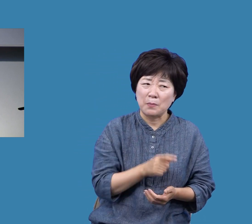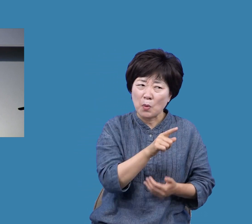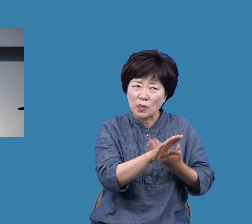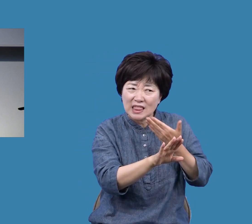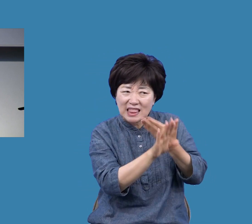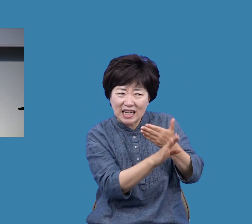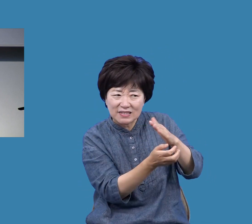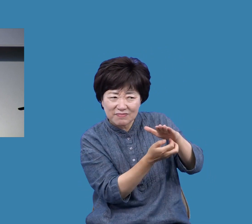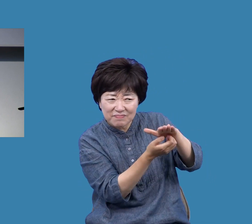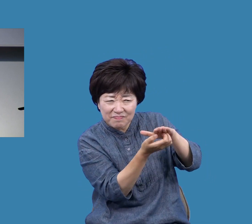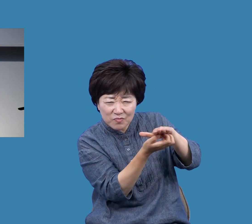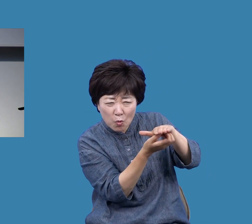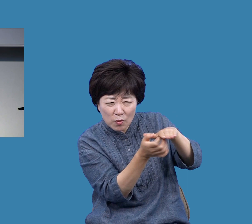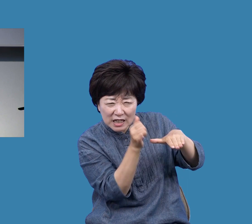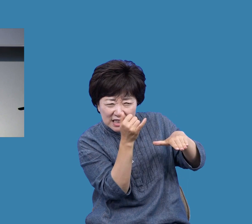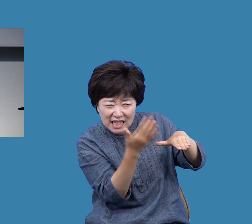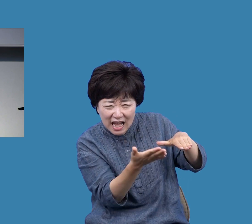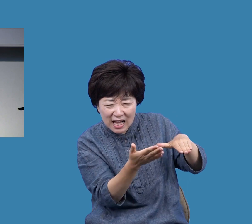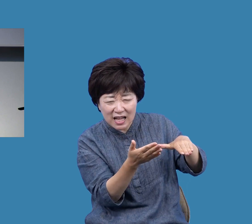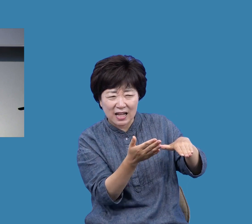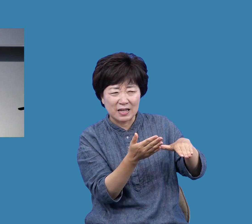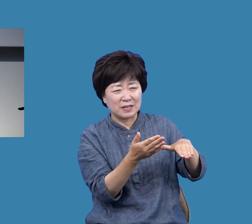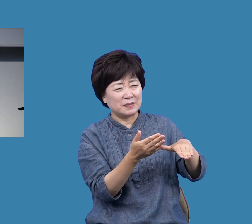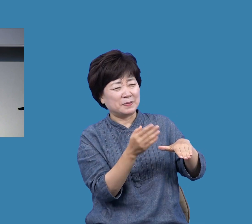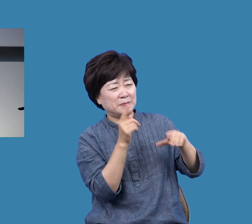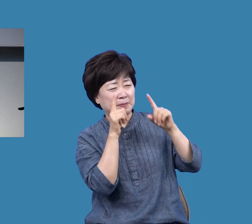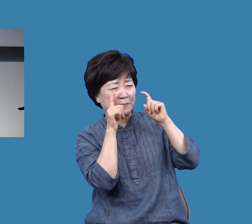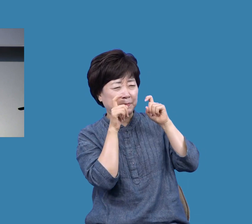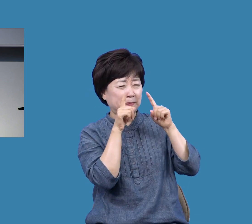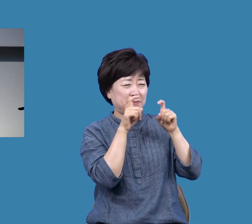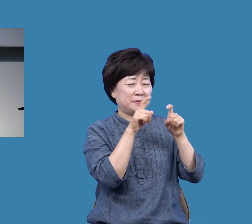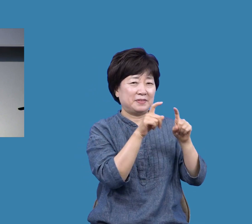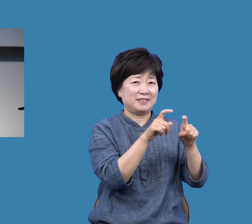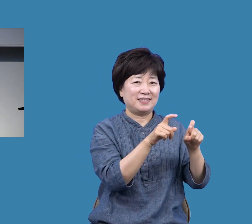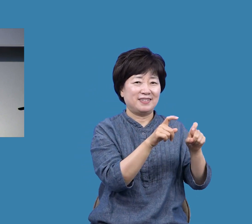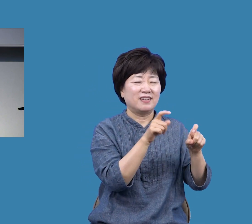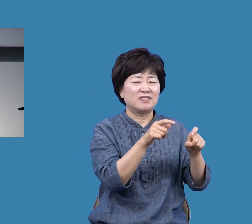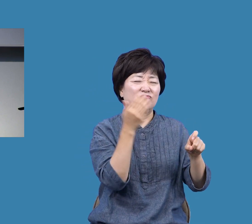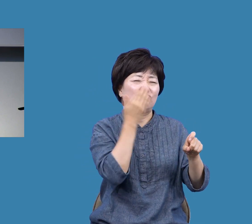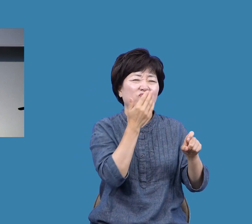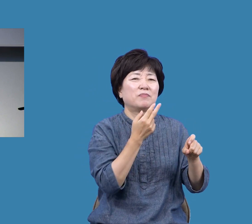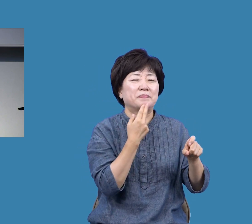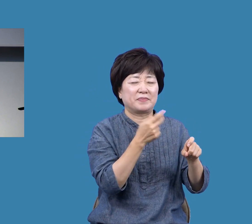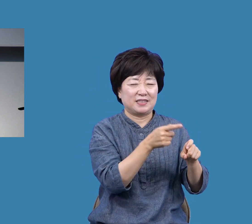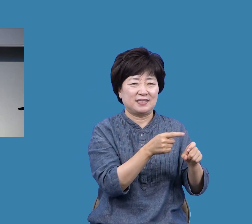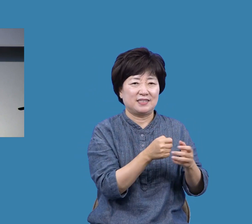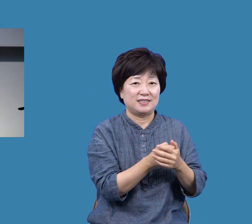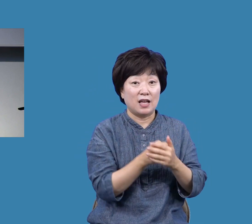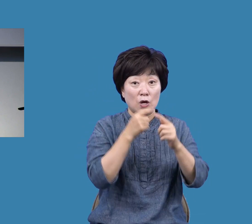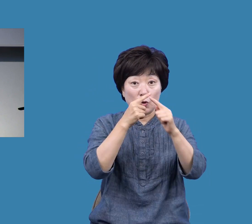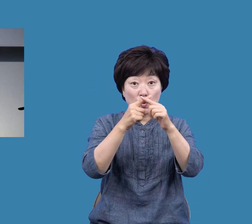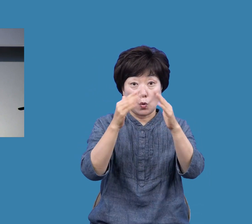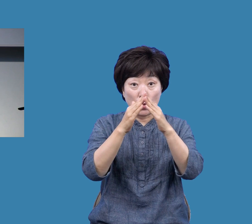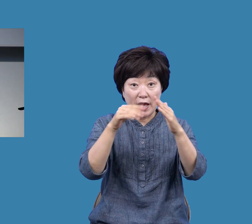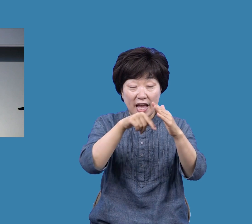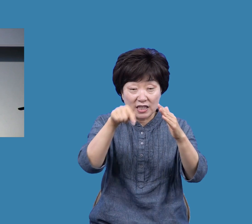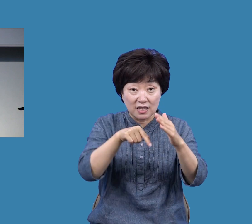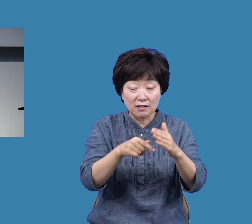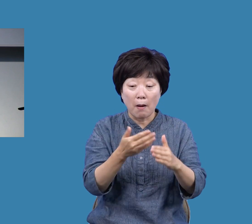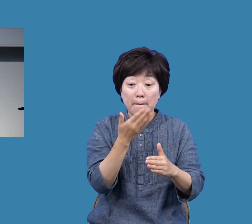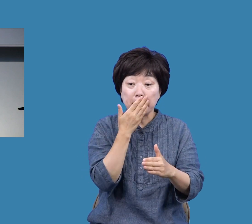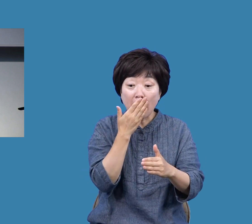의도와 다른 생각이 분명히 있는 거예요. 그러니까 이런 게 이제 순전하지 않은 거예요. 교회에서는 밥을 샀어.